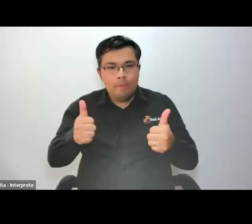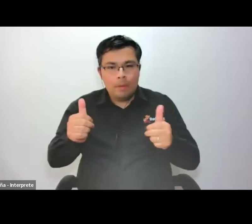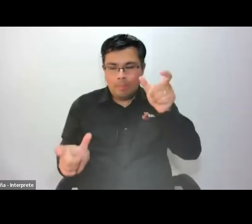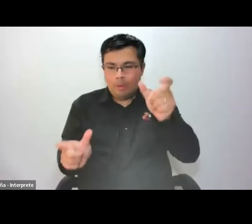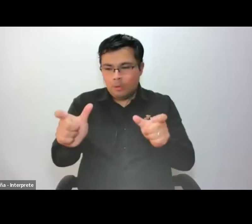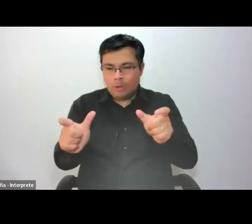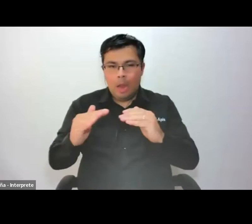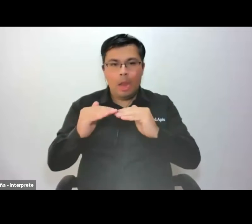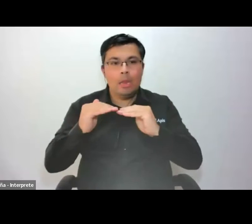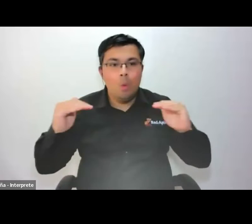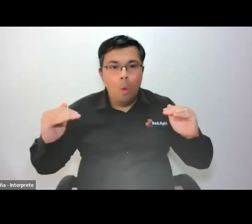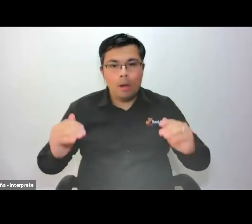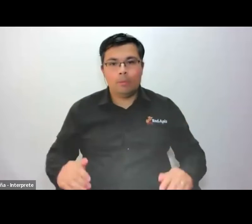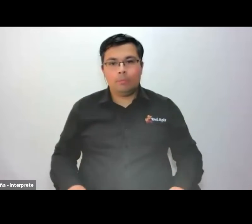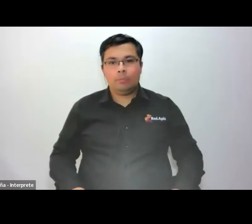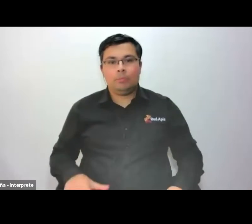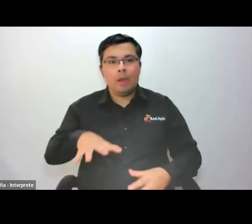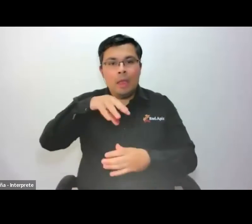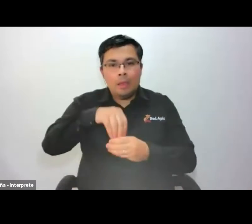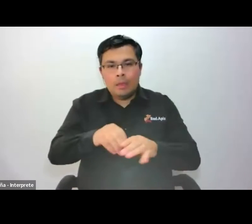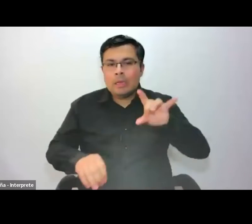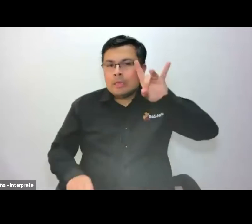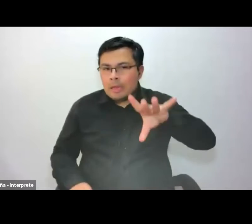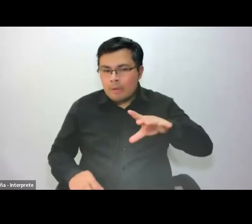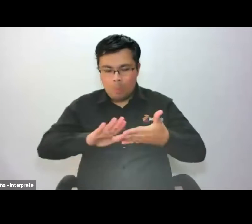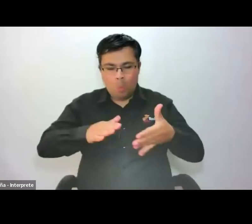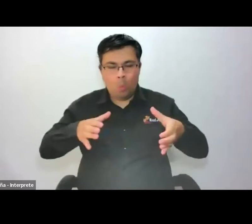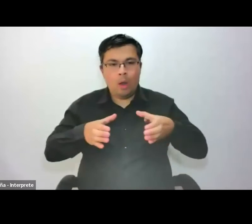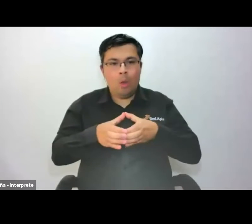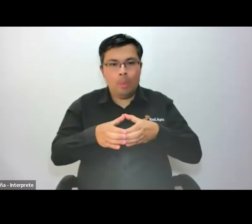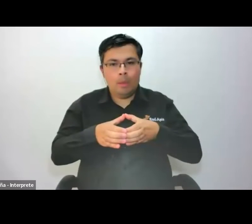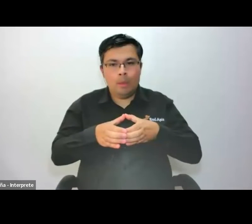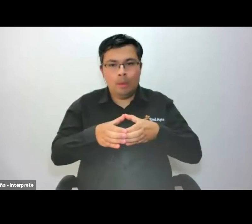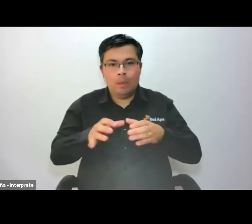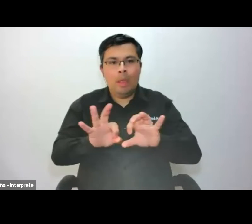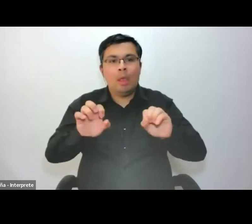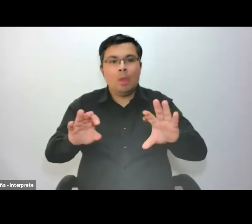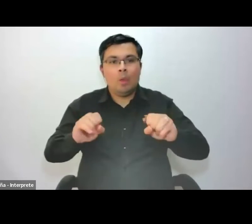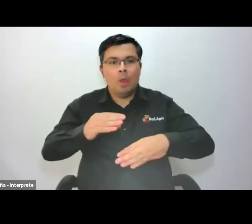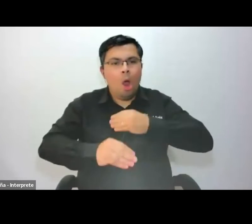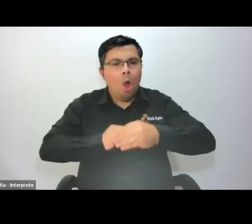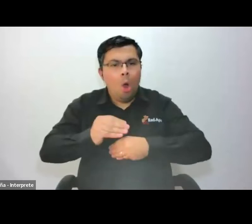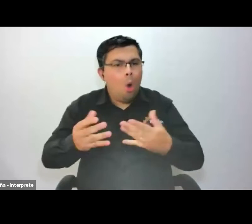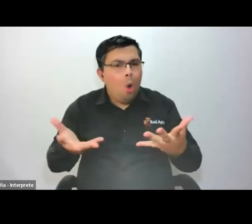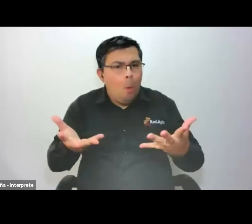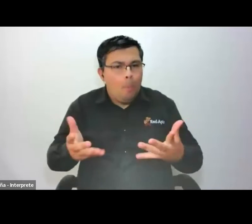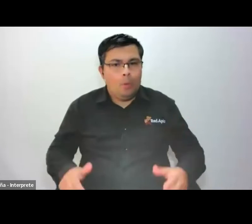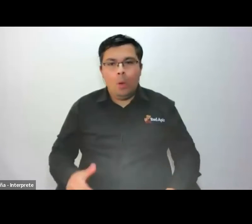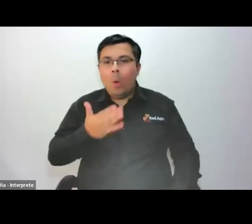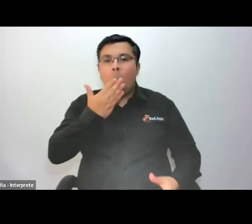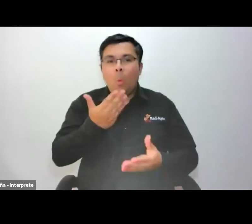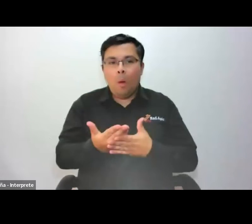una comunidad bien tratante funciona, ¿no? Cuando nosotros nos reconocemos el uno y al otro, ¿no? Cuando sabemos quién es mi